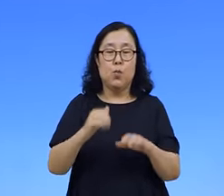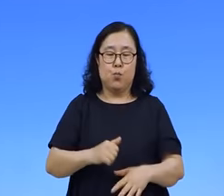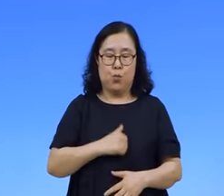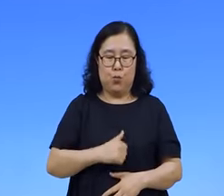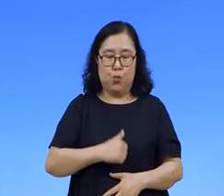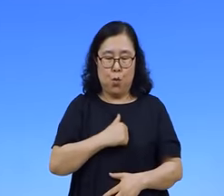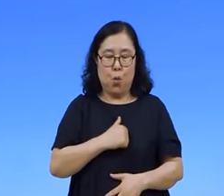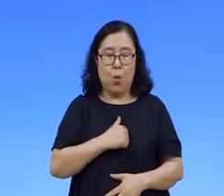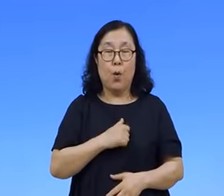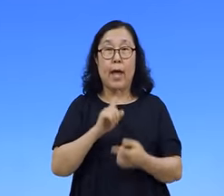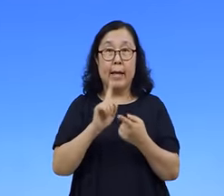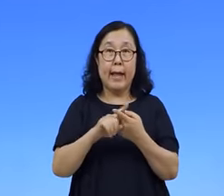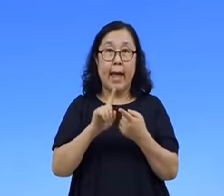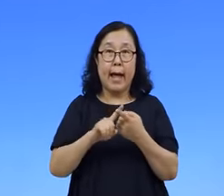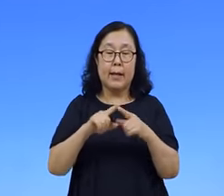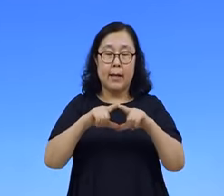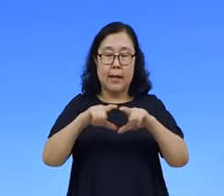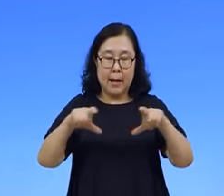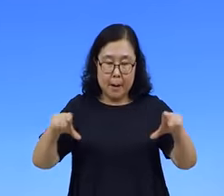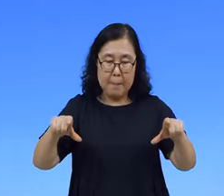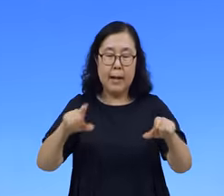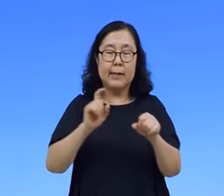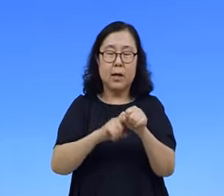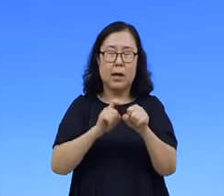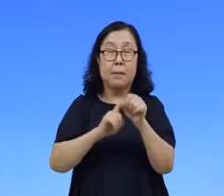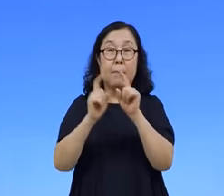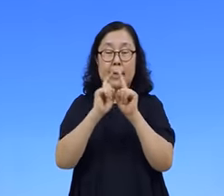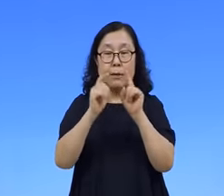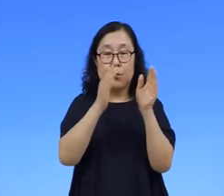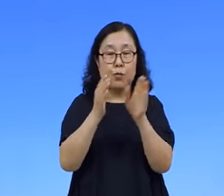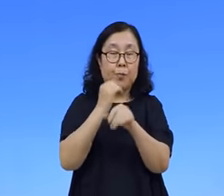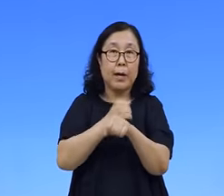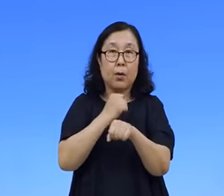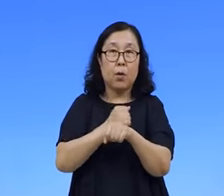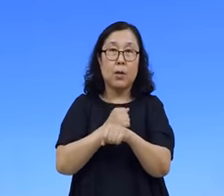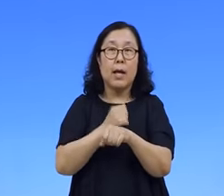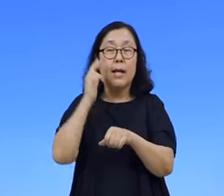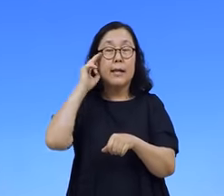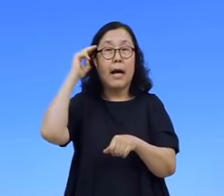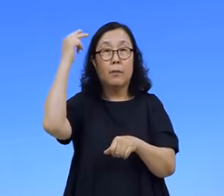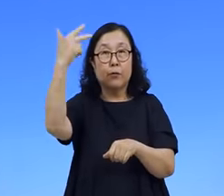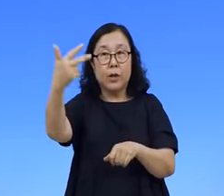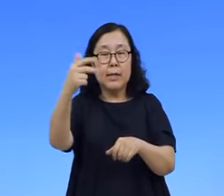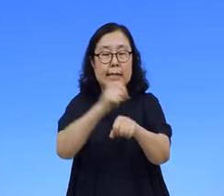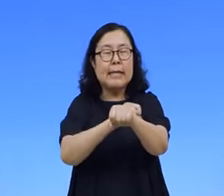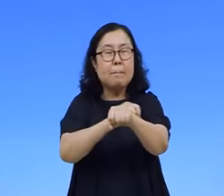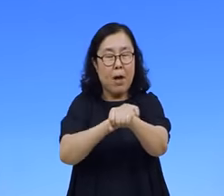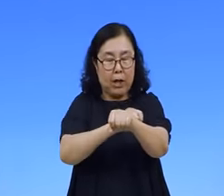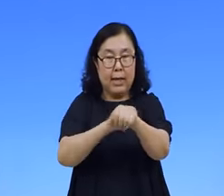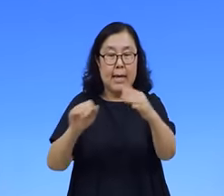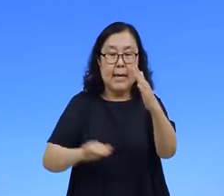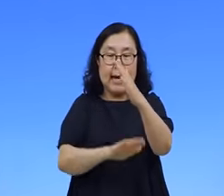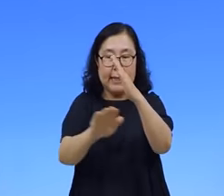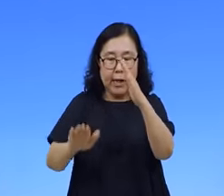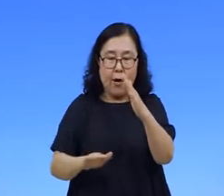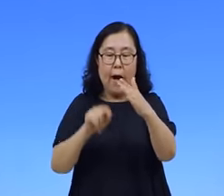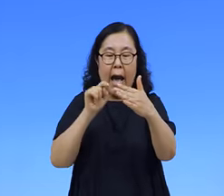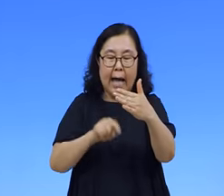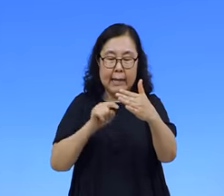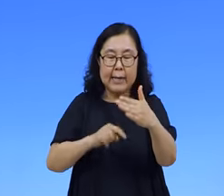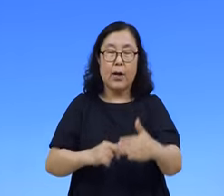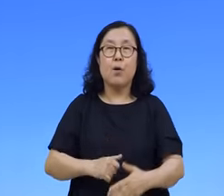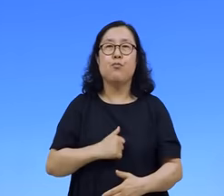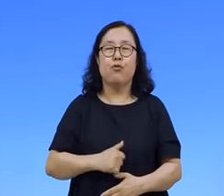분노와 관계되는 일반적인 이제 말씀을 준비를 했고요. 이제 다음 주일에는 이제 특별히 가정 안에서의